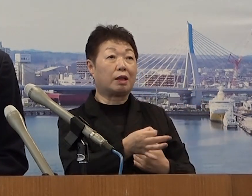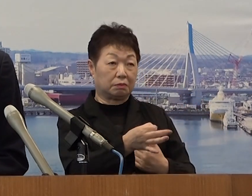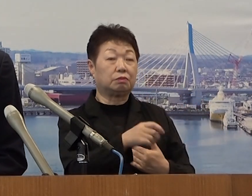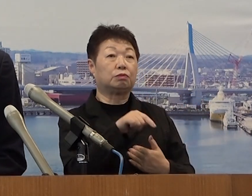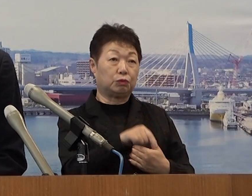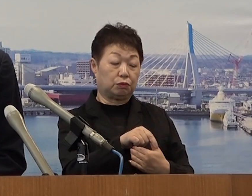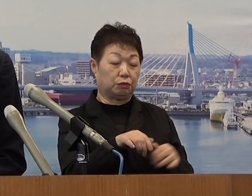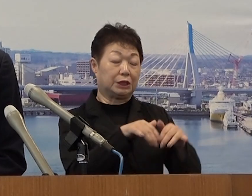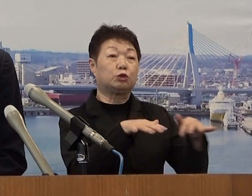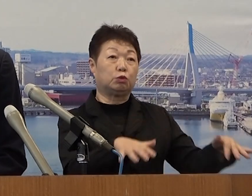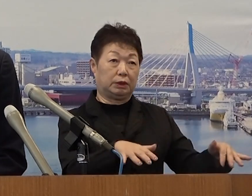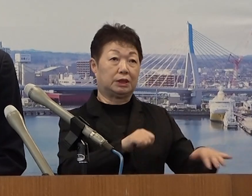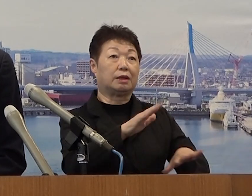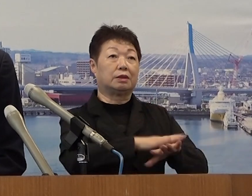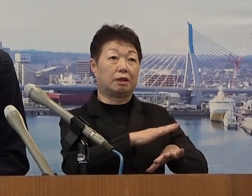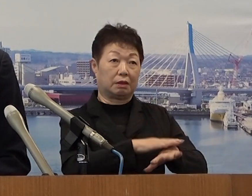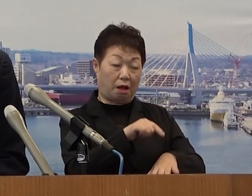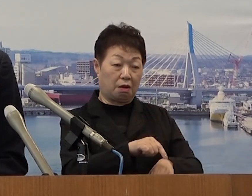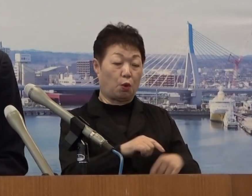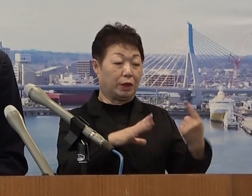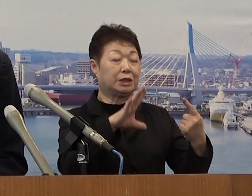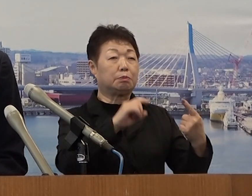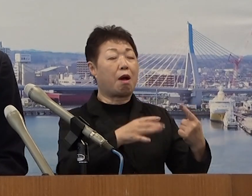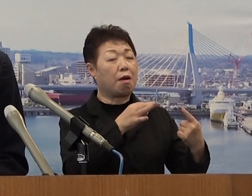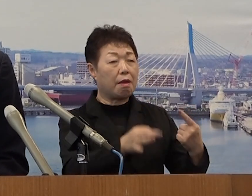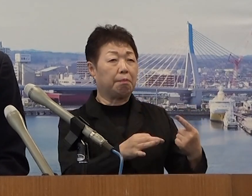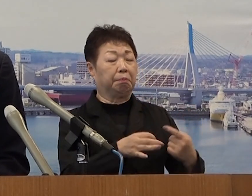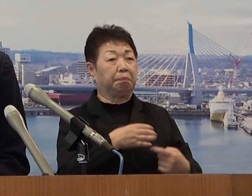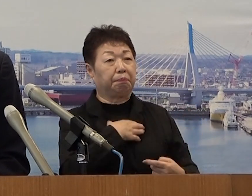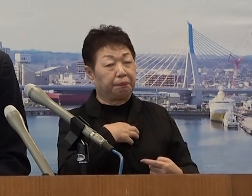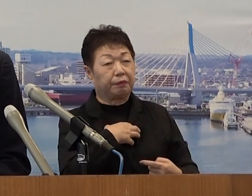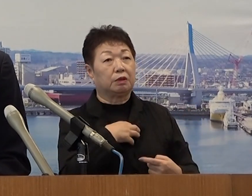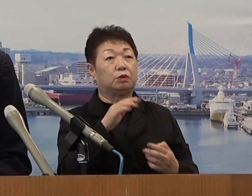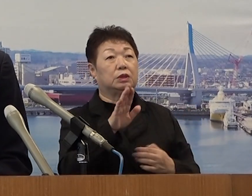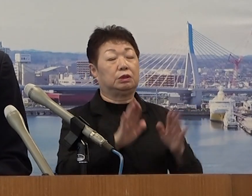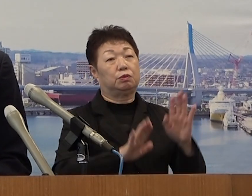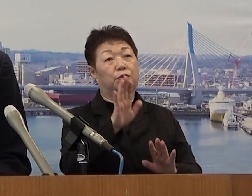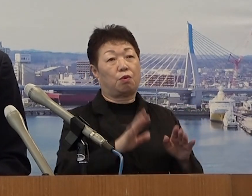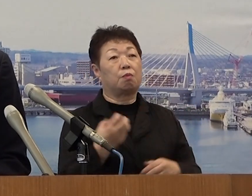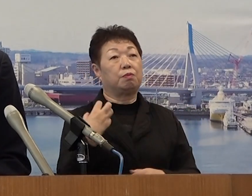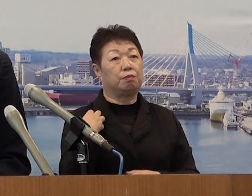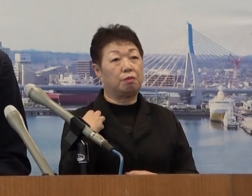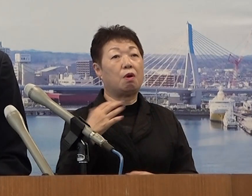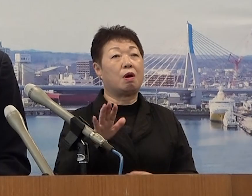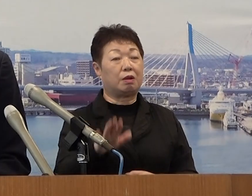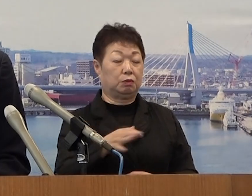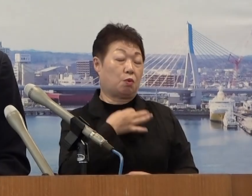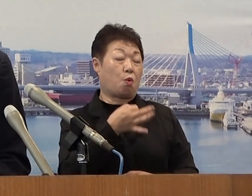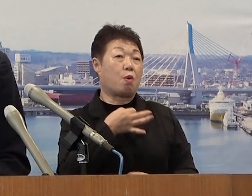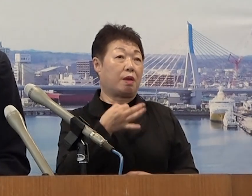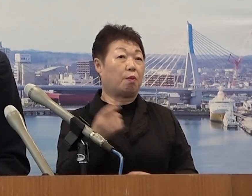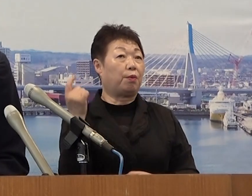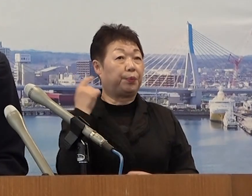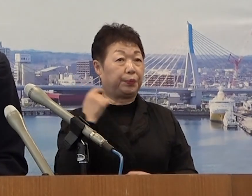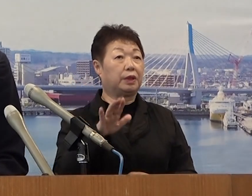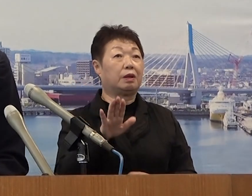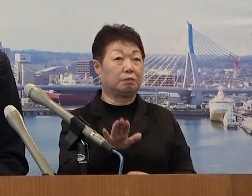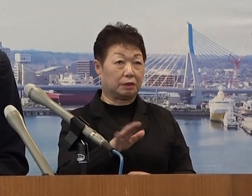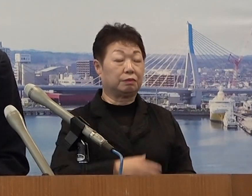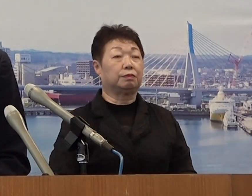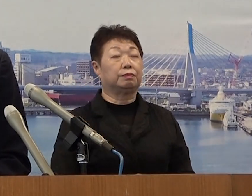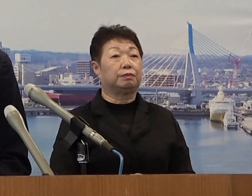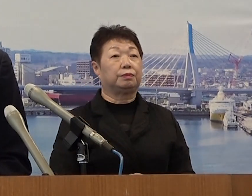仕組みでしたがこの1万円を出すこと自体が経済的な負担となっているという声も多数ございました